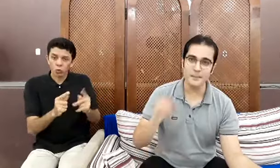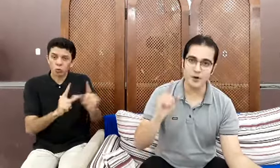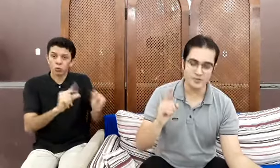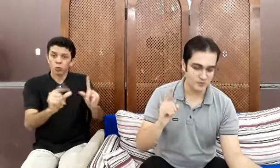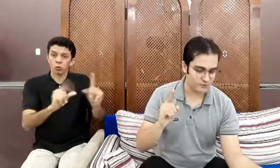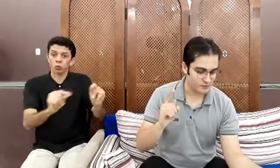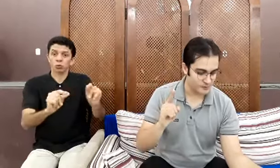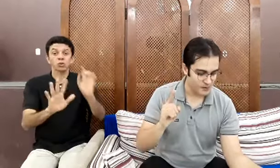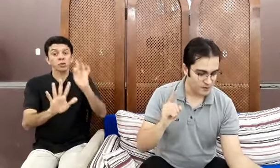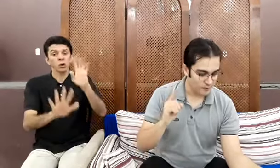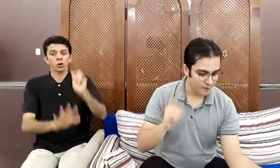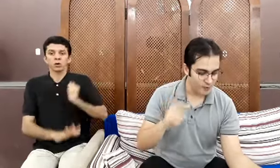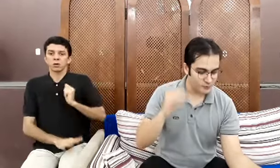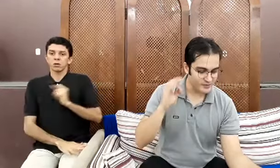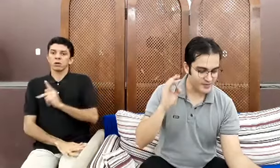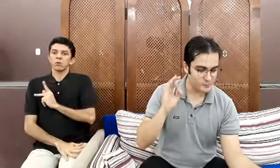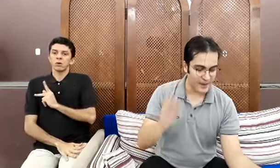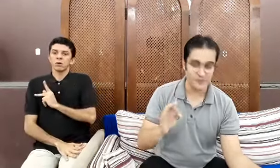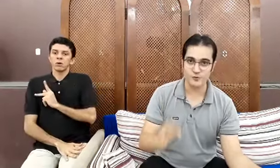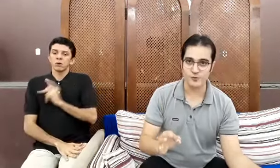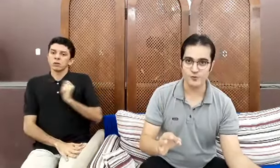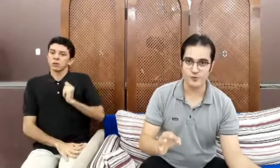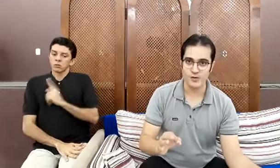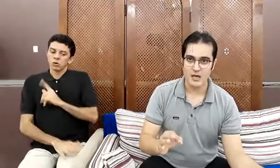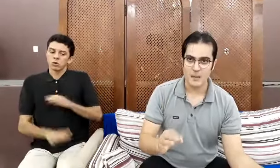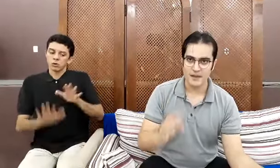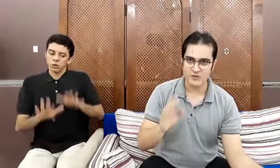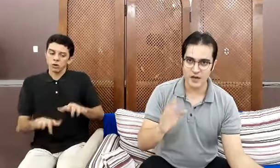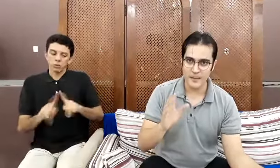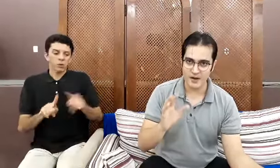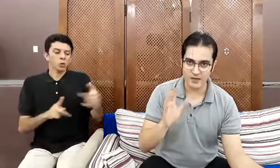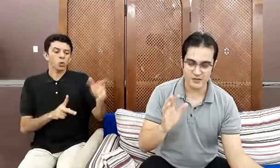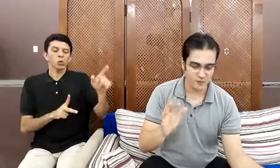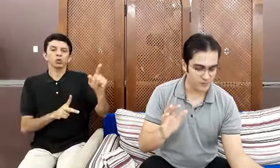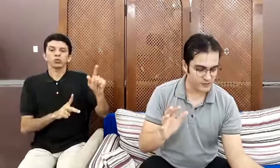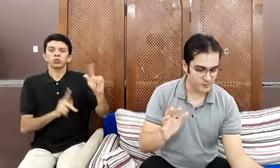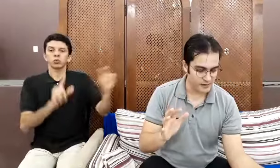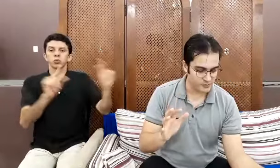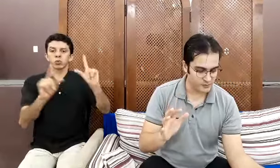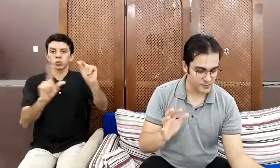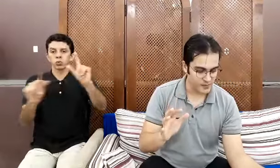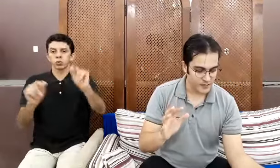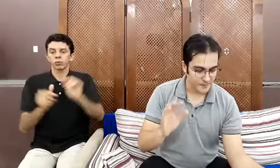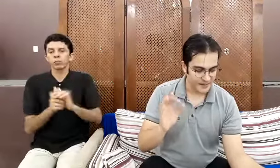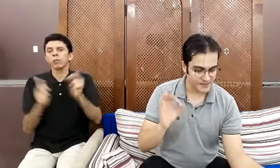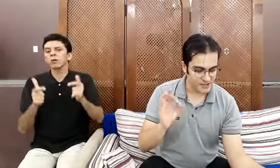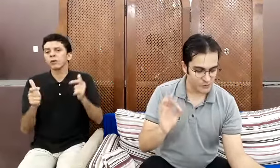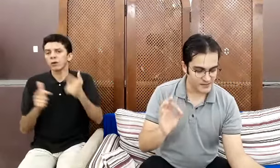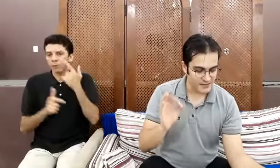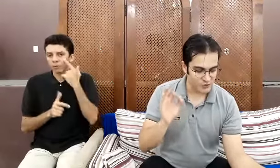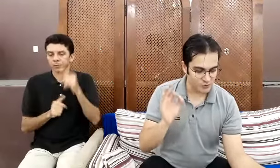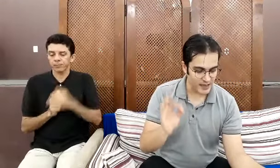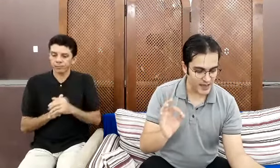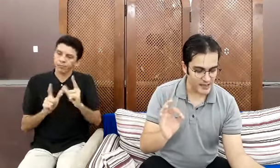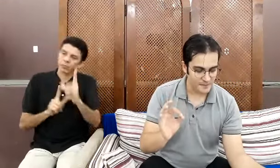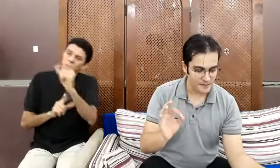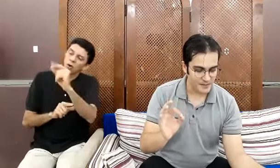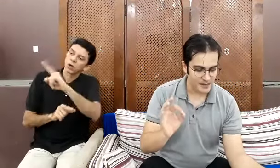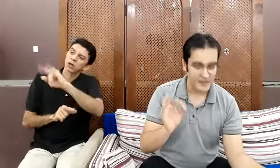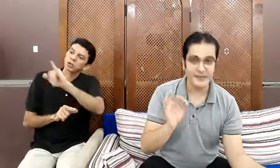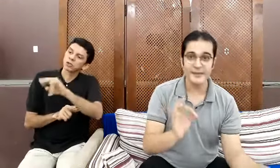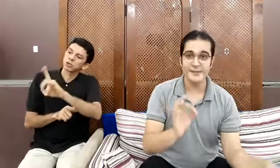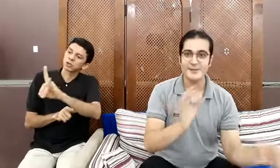dos apóstolos, foram dispersos. Mas olha para onde eles foram dispersos: pelas regiões da